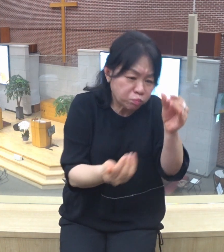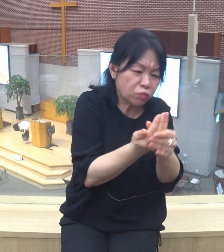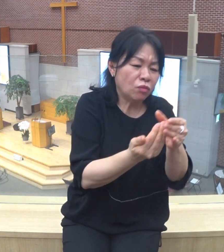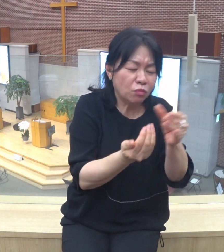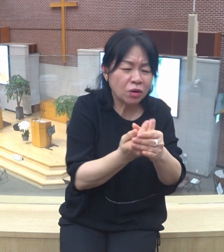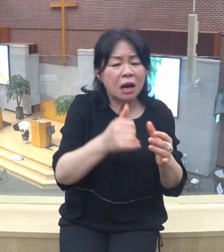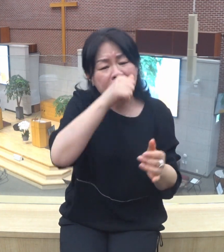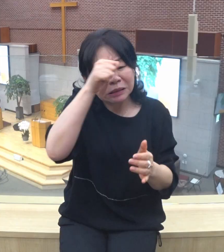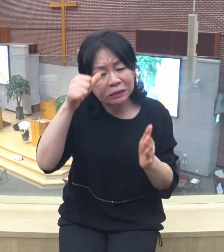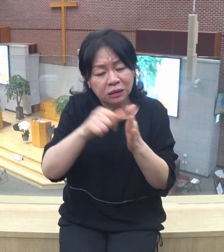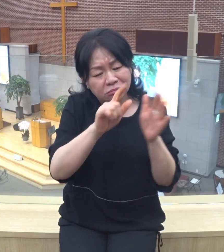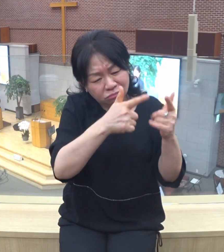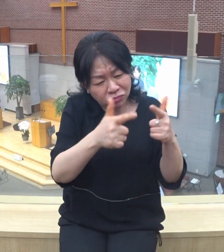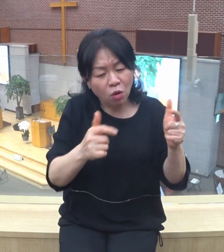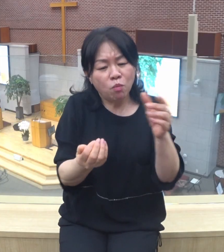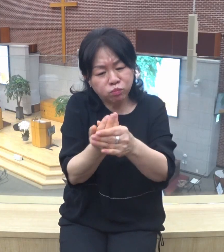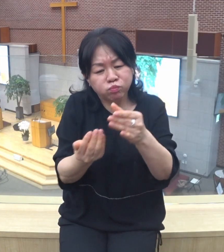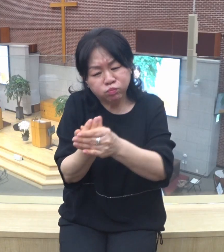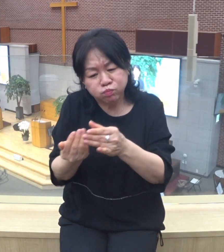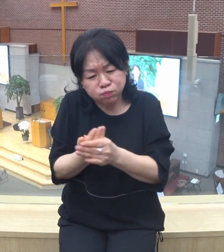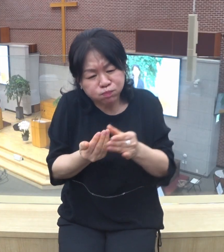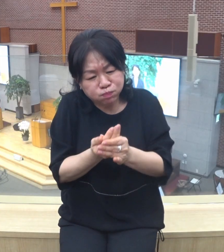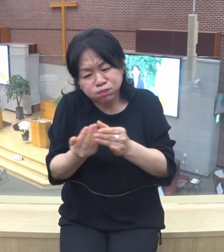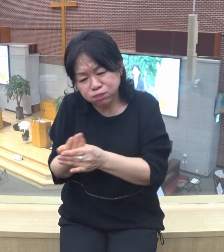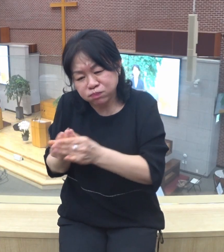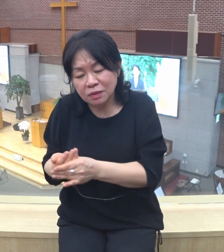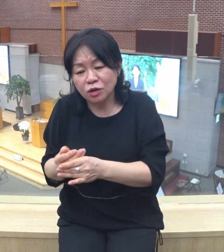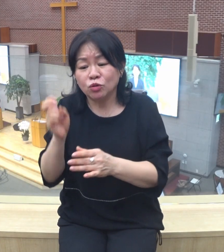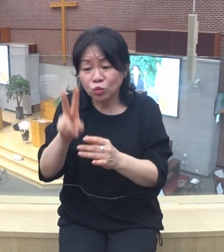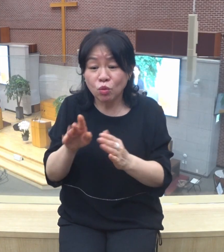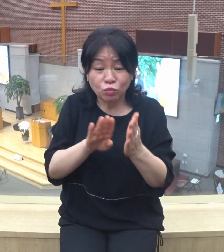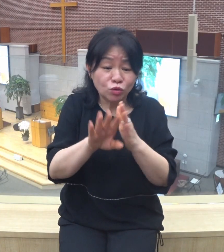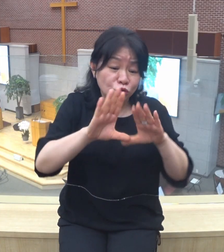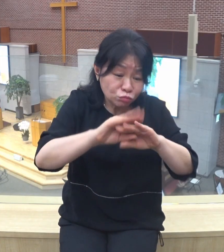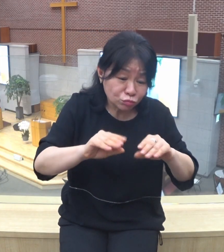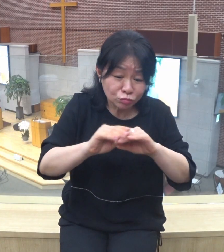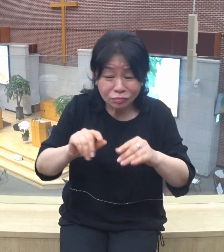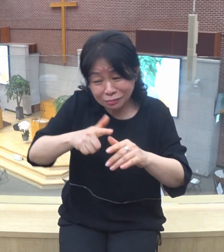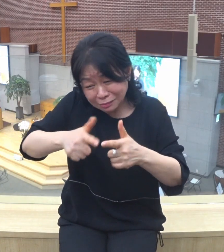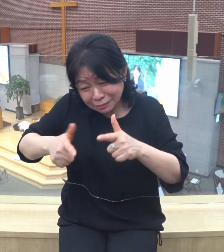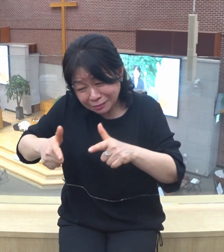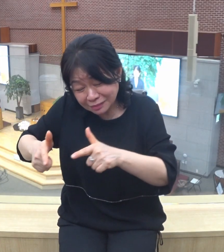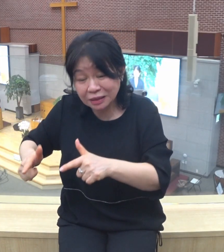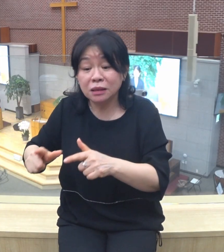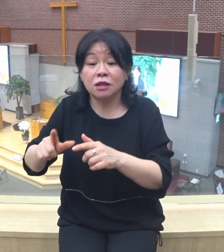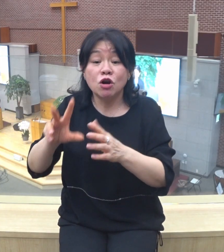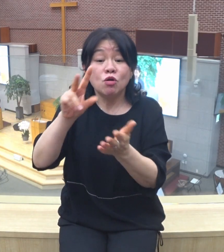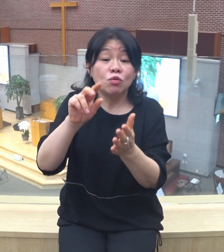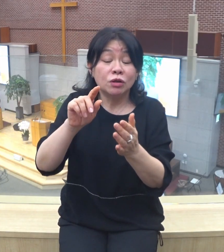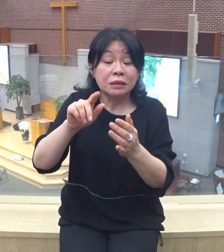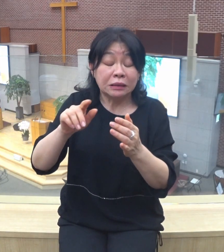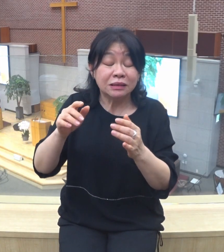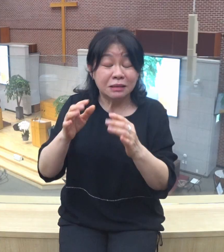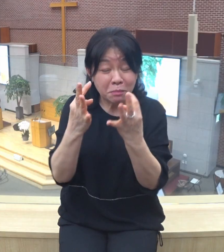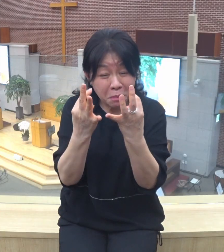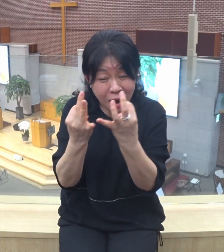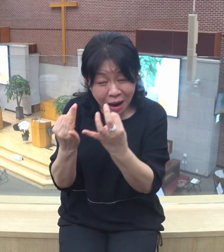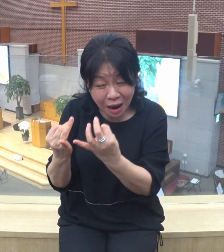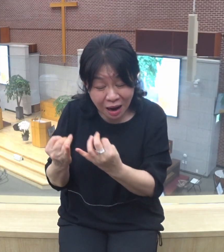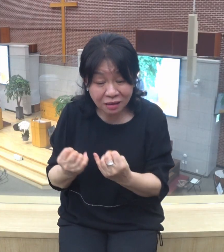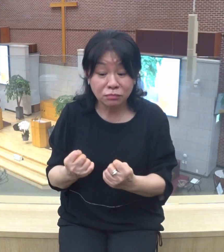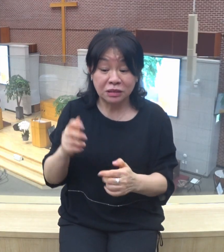생기고, 또 그것이 수습되어지고 나면 또 시댁의 문제가 생기고, 이렇게 끊임없이 문제가 생겼다고